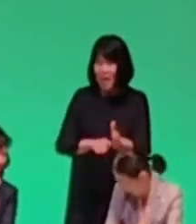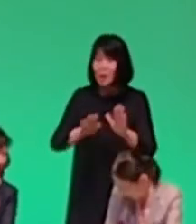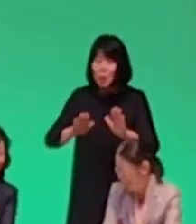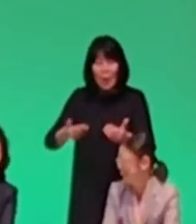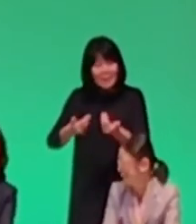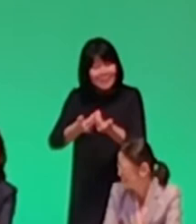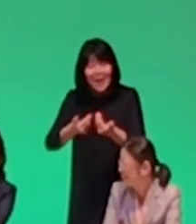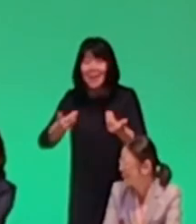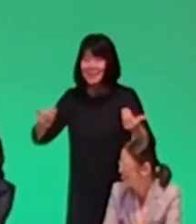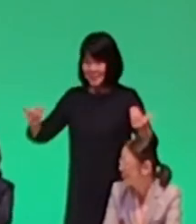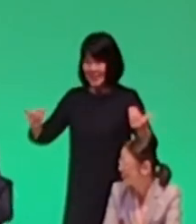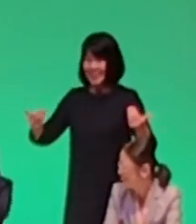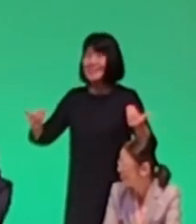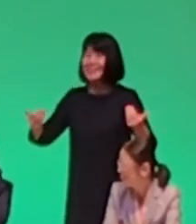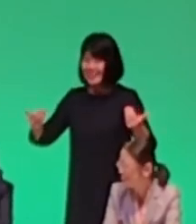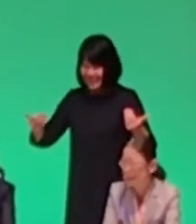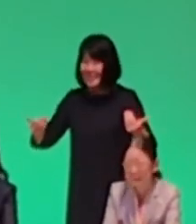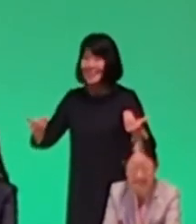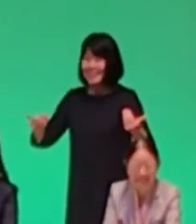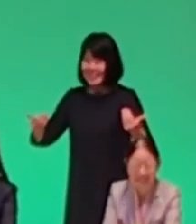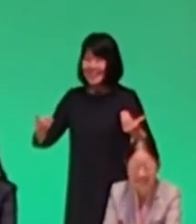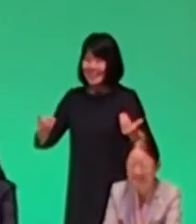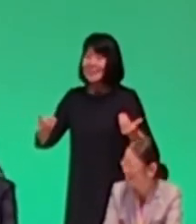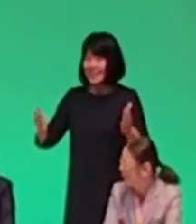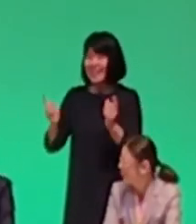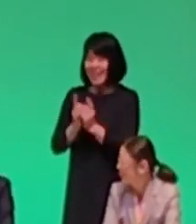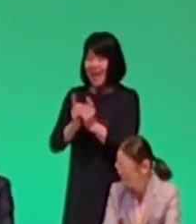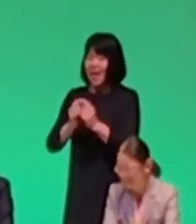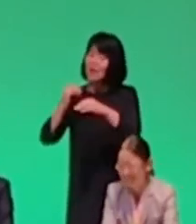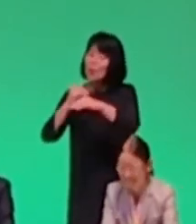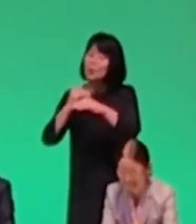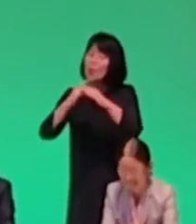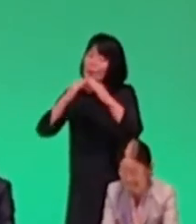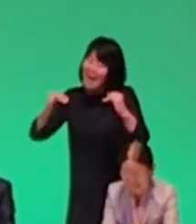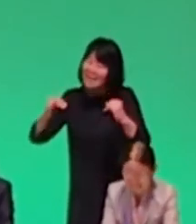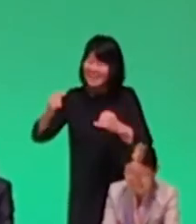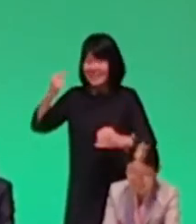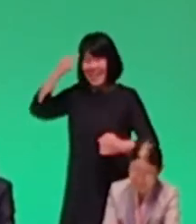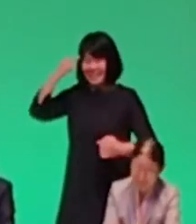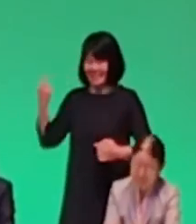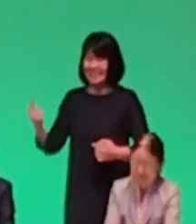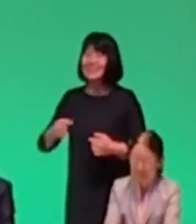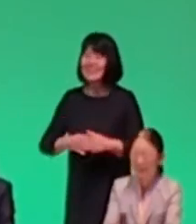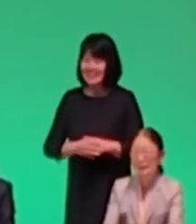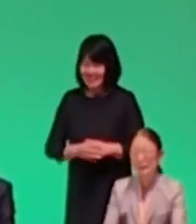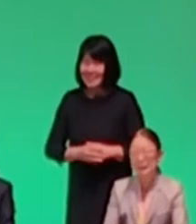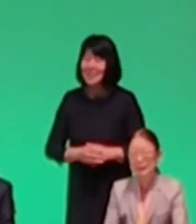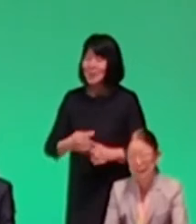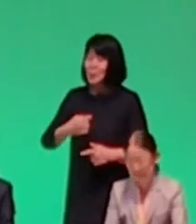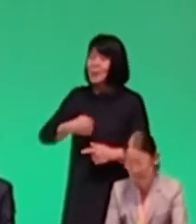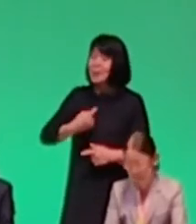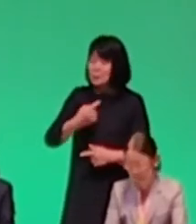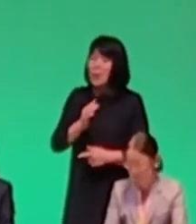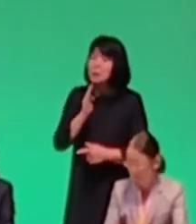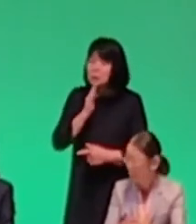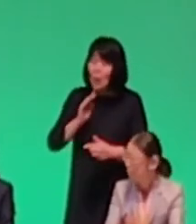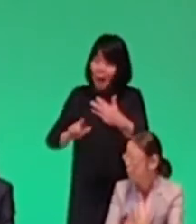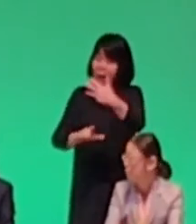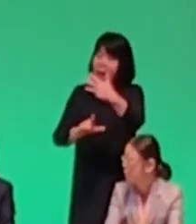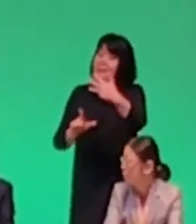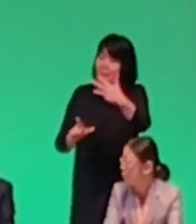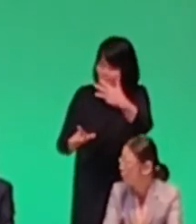久しぶりの合体でなんか同窓会みたいで大変嬉しいんですが、私は実は8